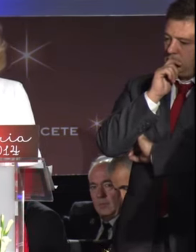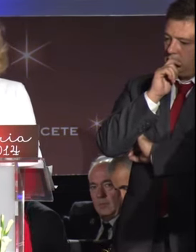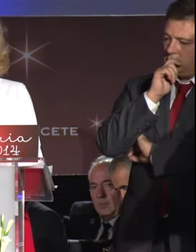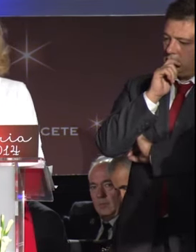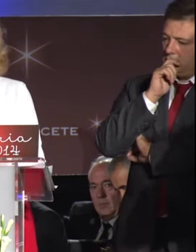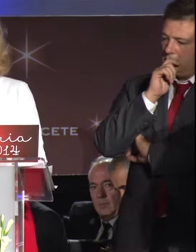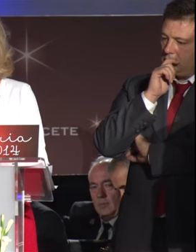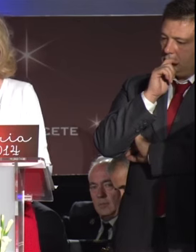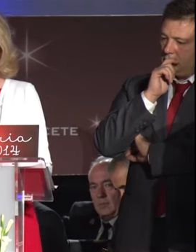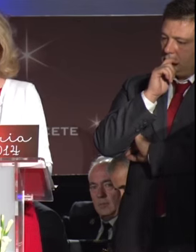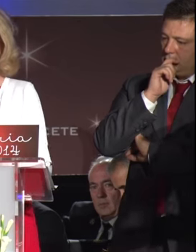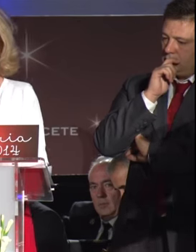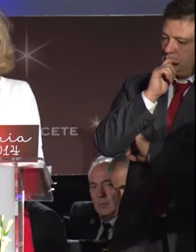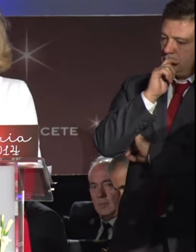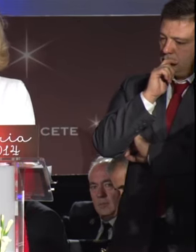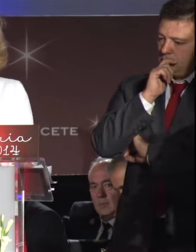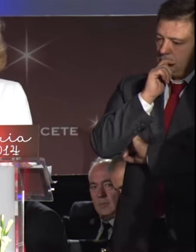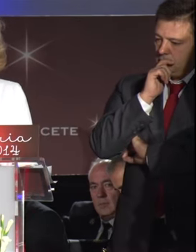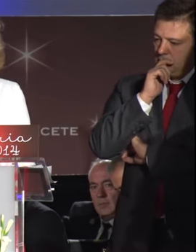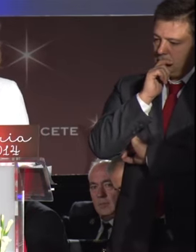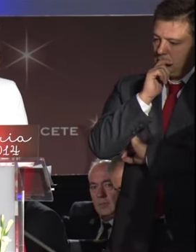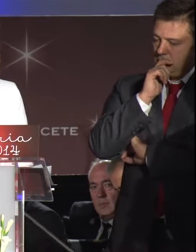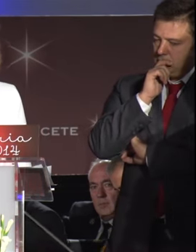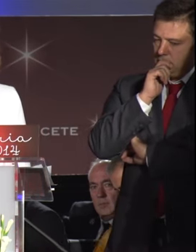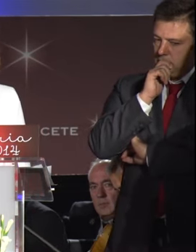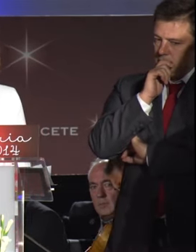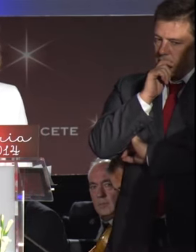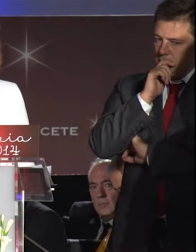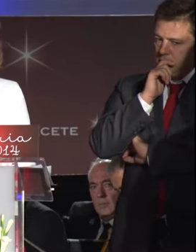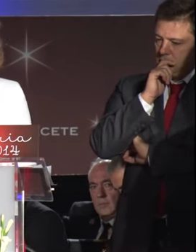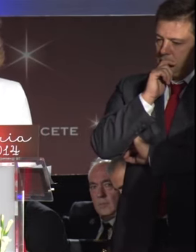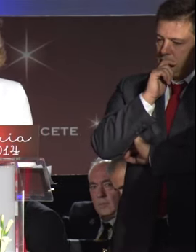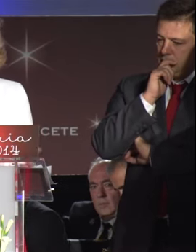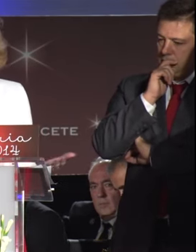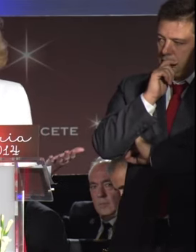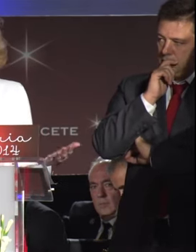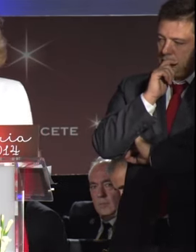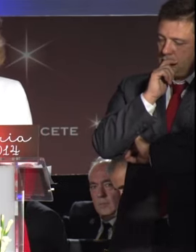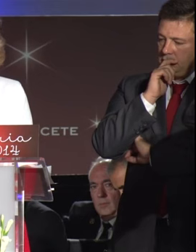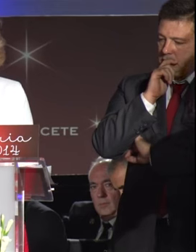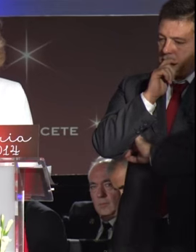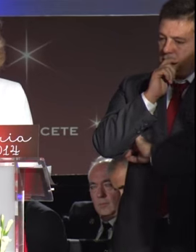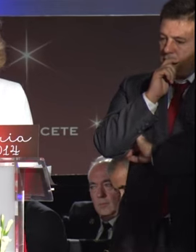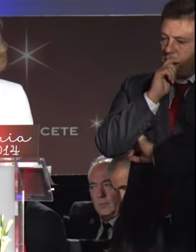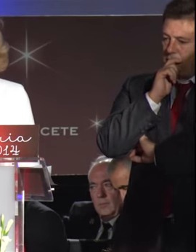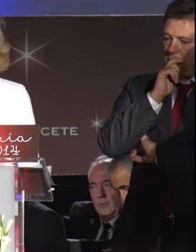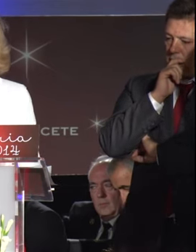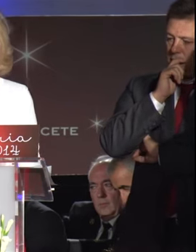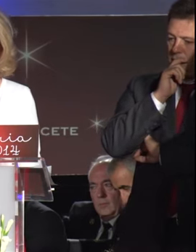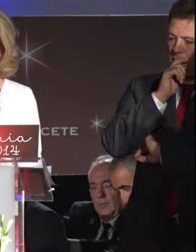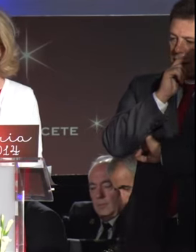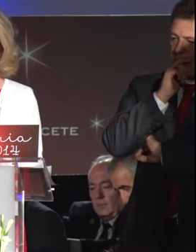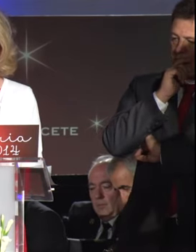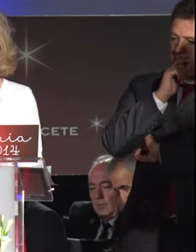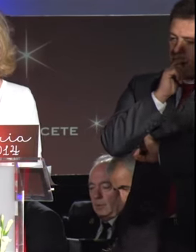los albaceteños. Pues decía que mañana abriré la Puerta de Hierros y lo mejor de nuestro carácter, de la